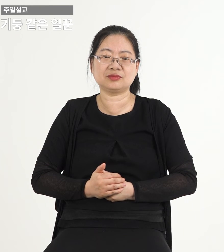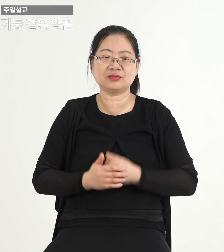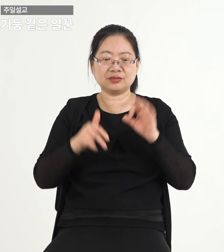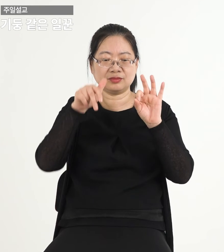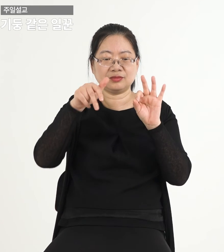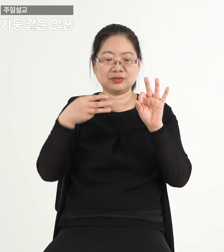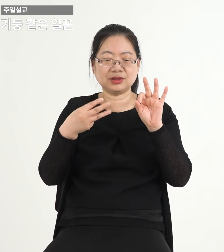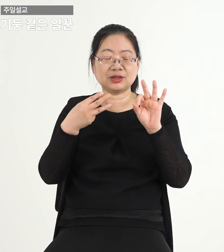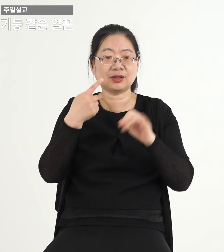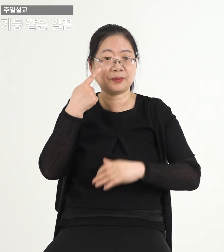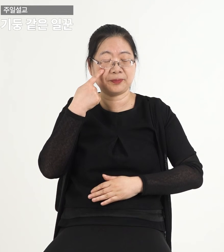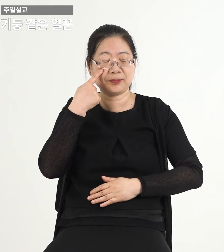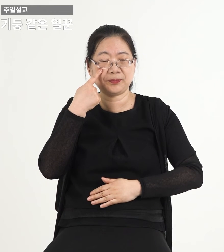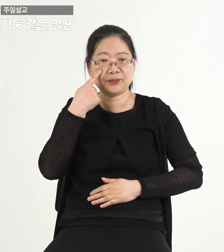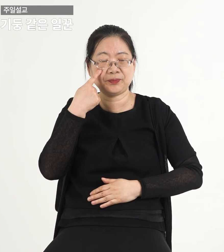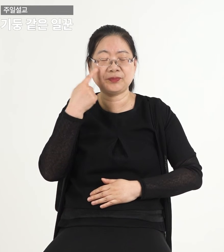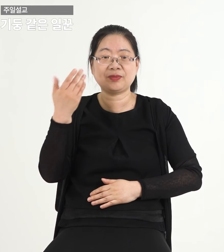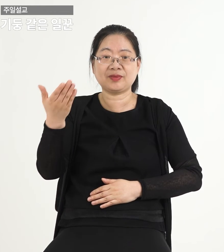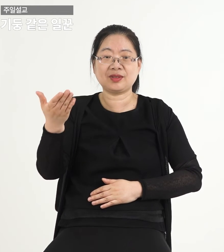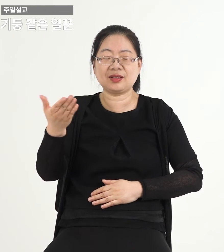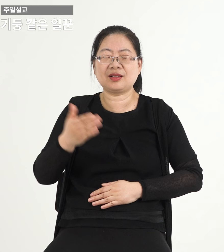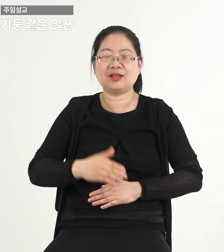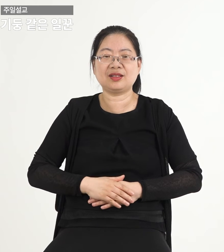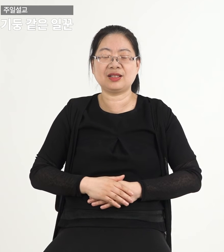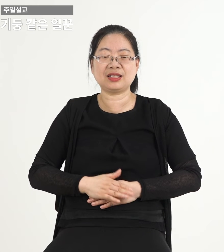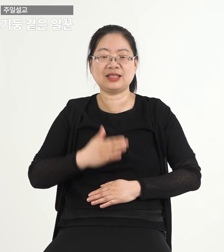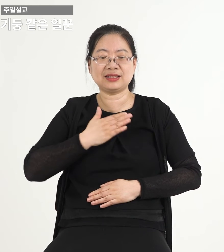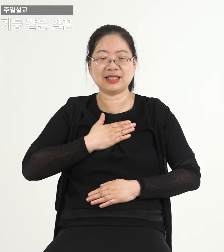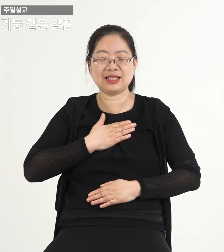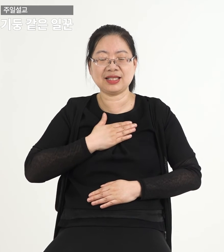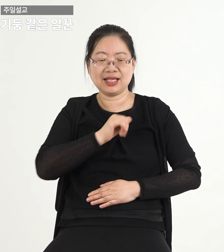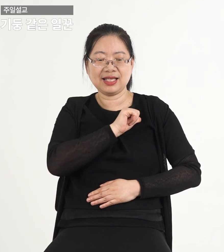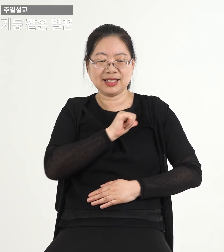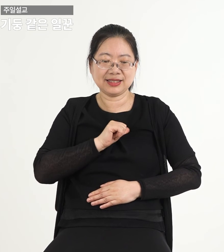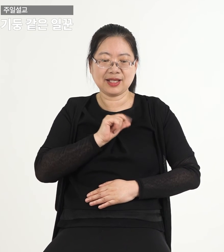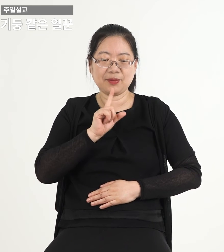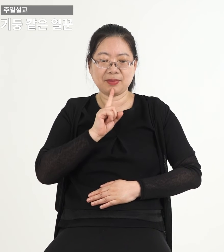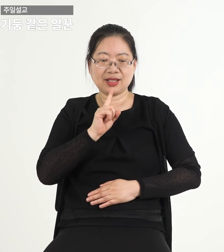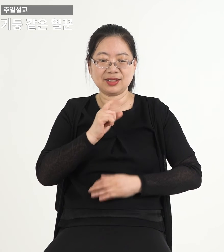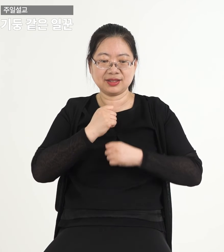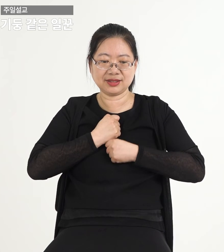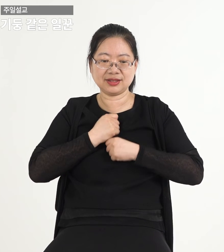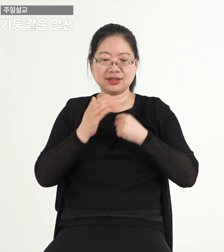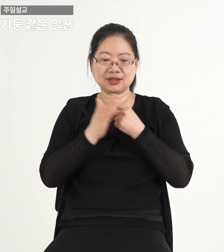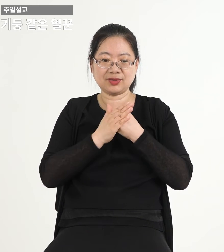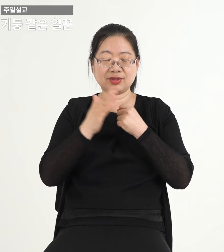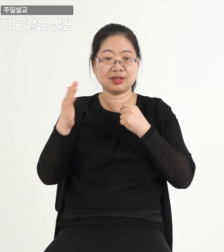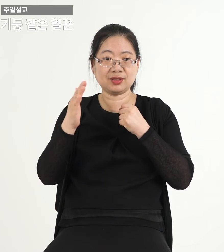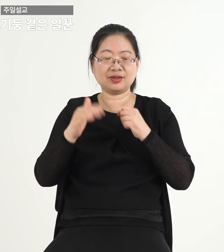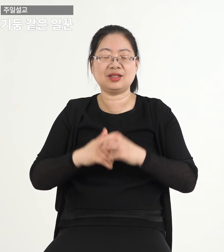10절을 보세요. 네가 나의 인내의 말씀을 지켰은즉